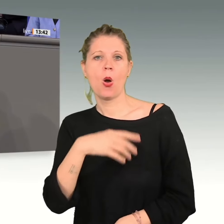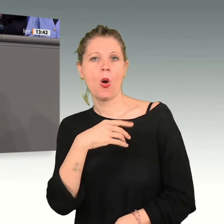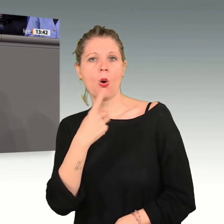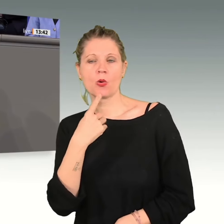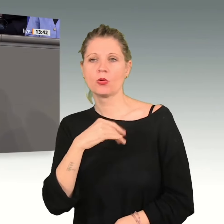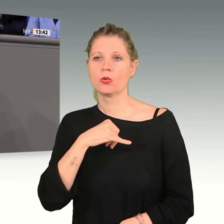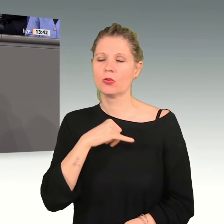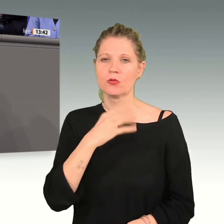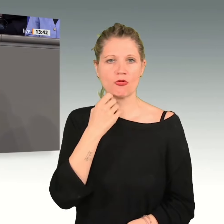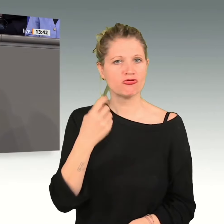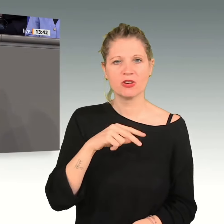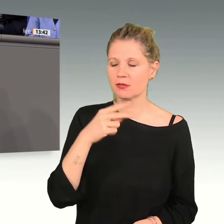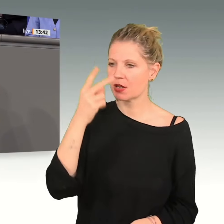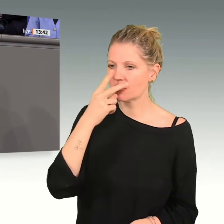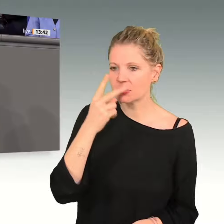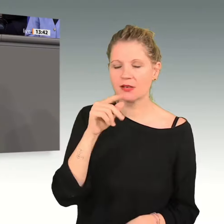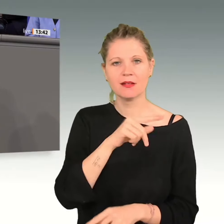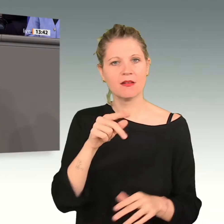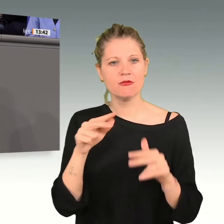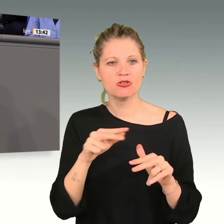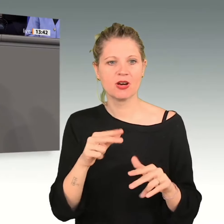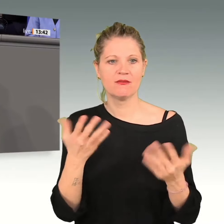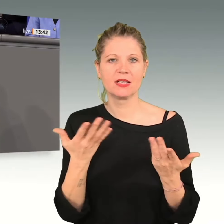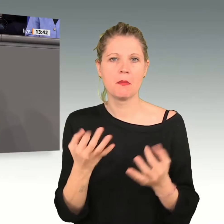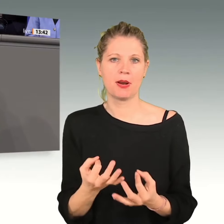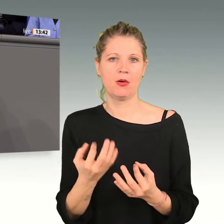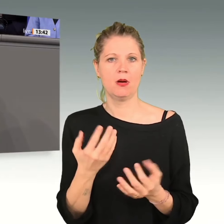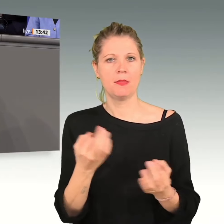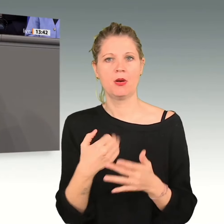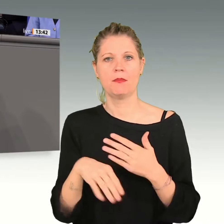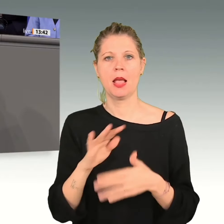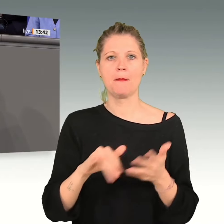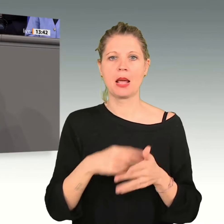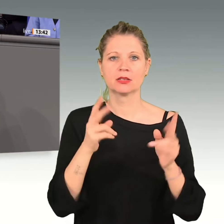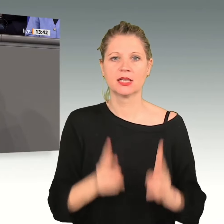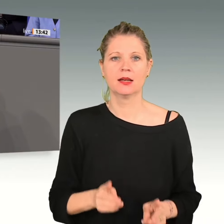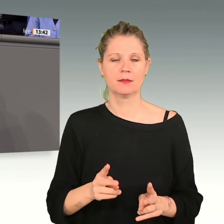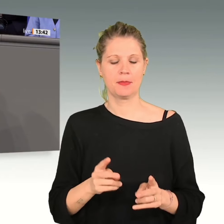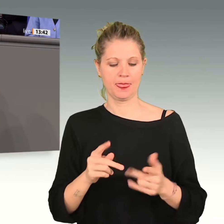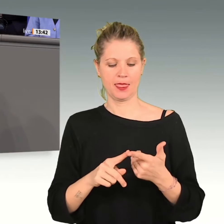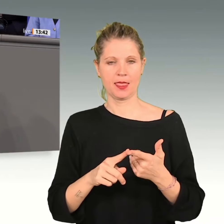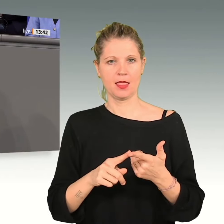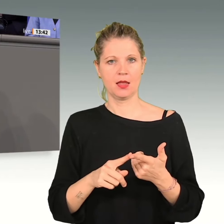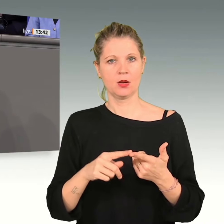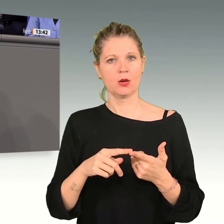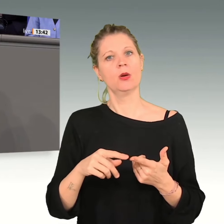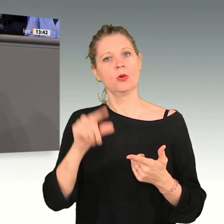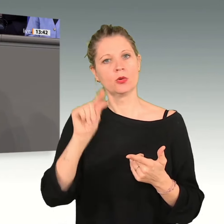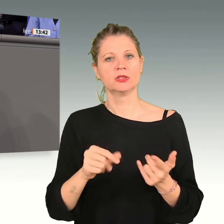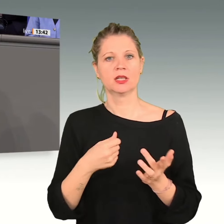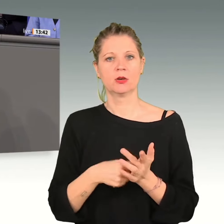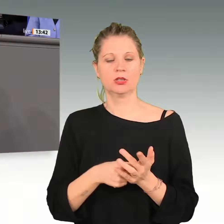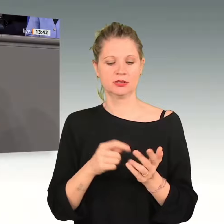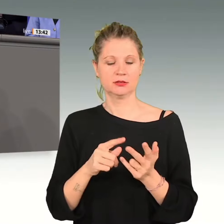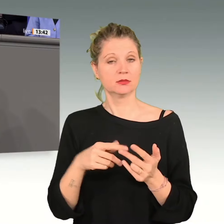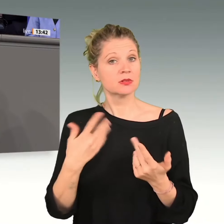dass die Wirtschaft Planungssicherheit braucht, günstige Kosten und vor allem Freiheit, um Wohlstand